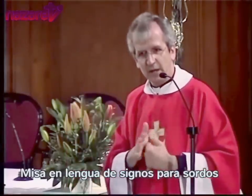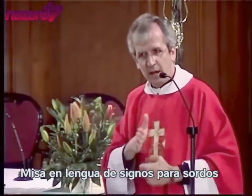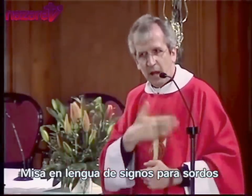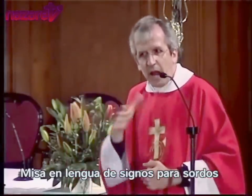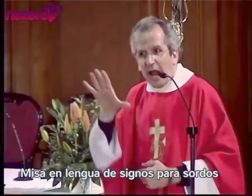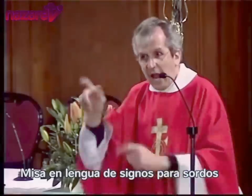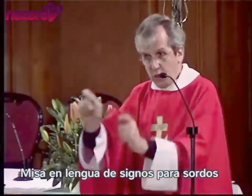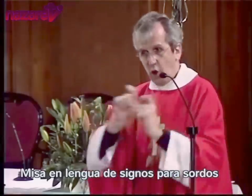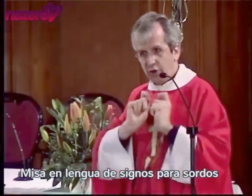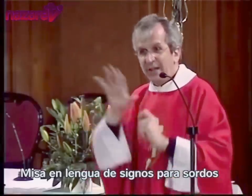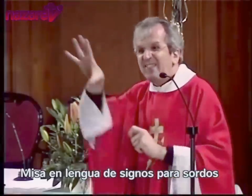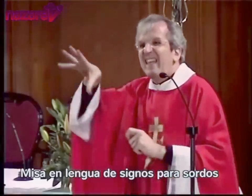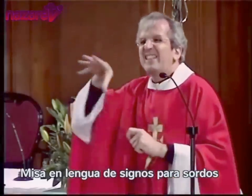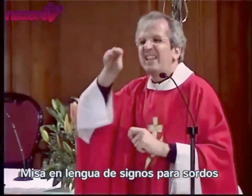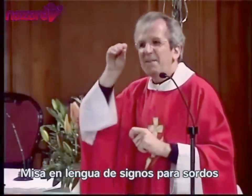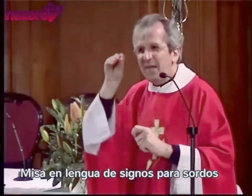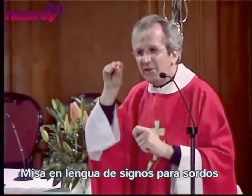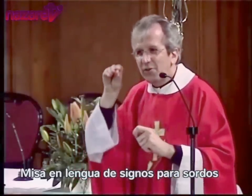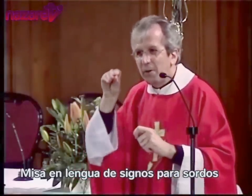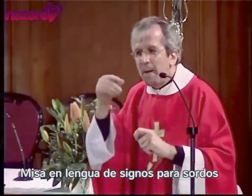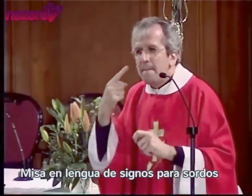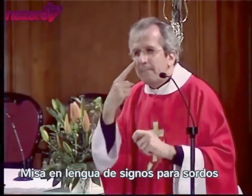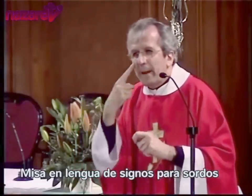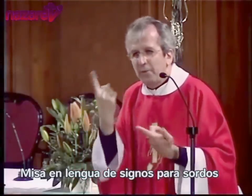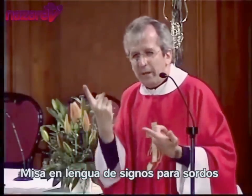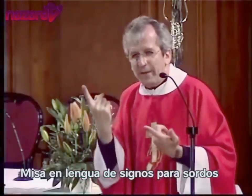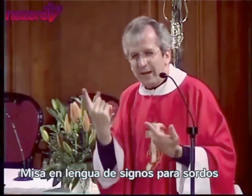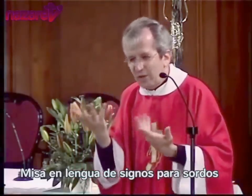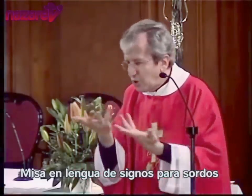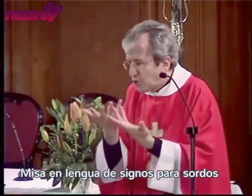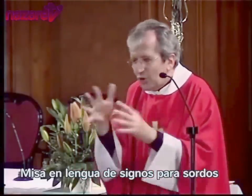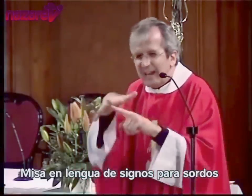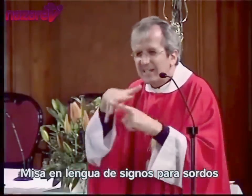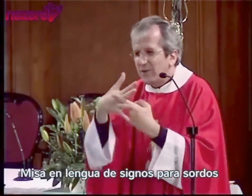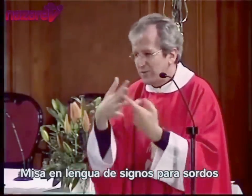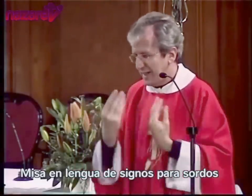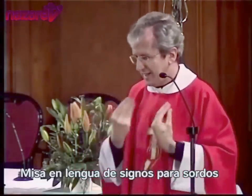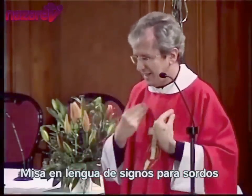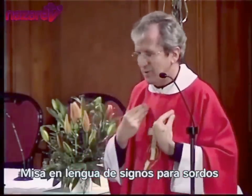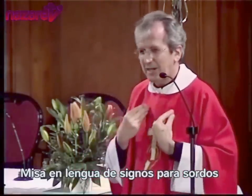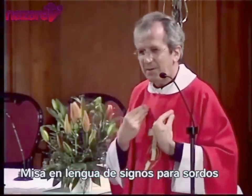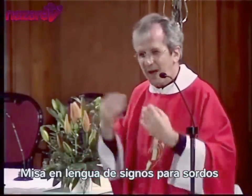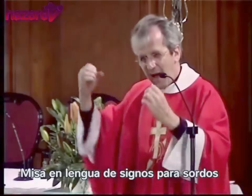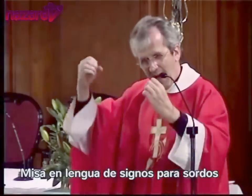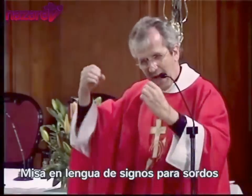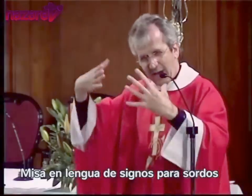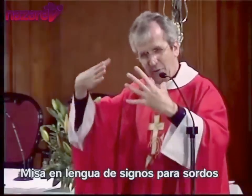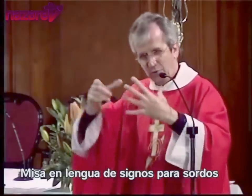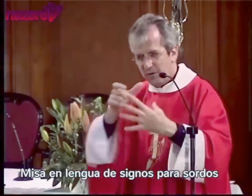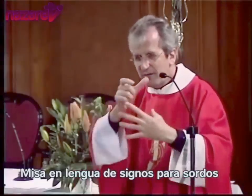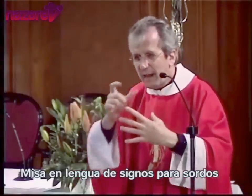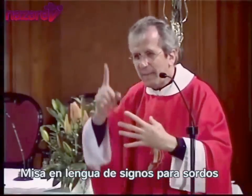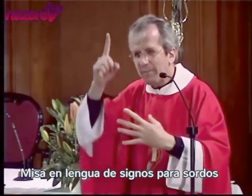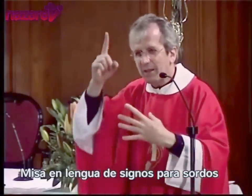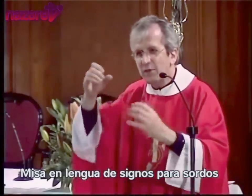partícipes, el don de entendimiento para poder ver todas las circunstancias de nuestra vida a la